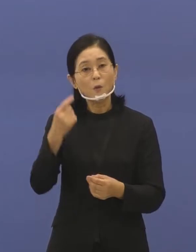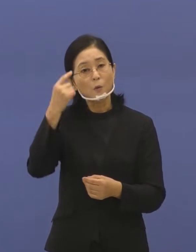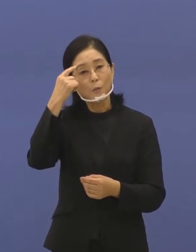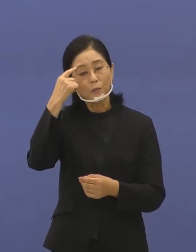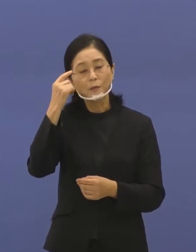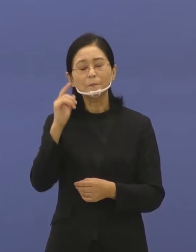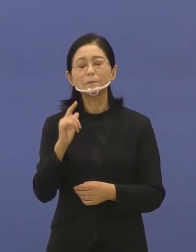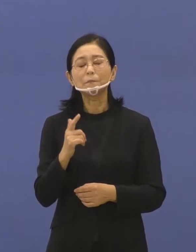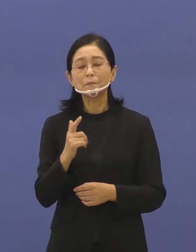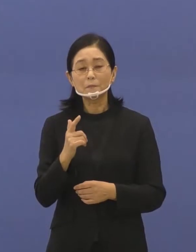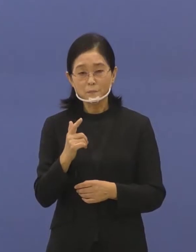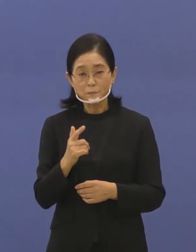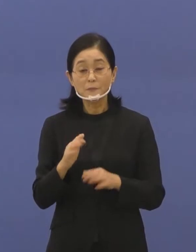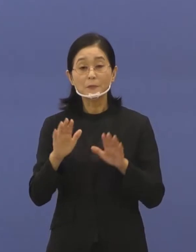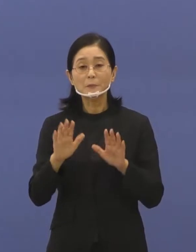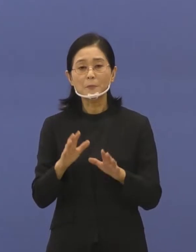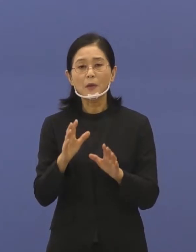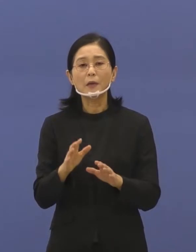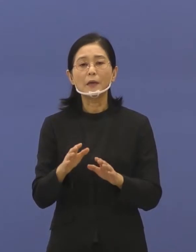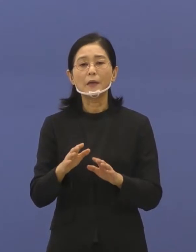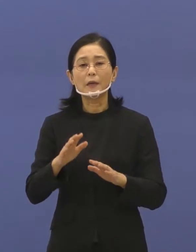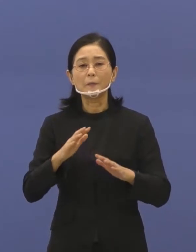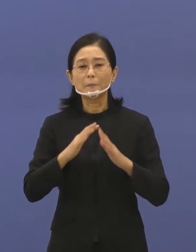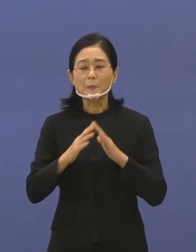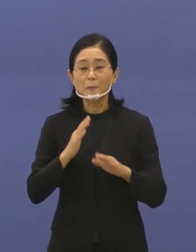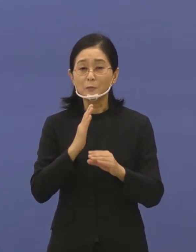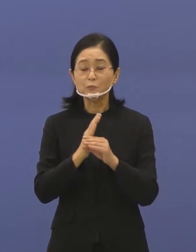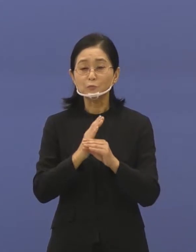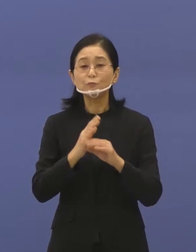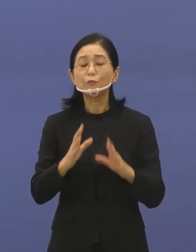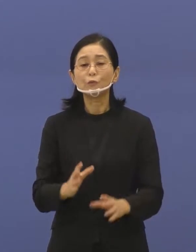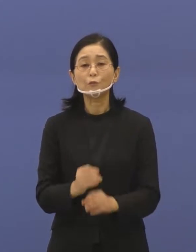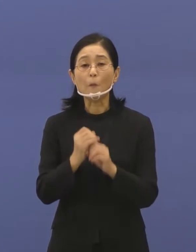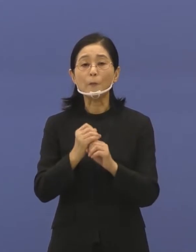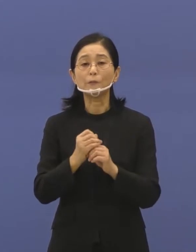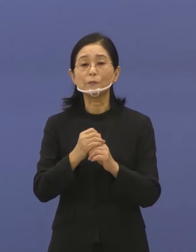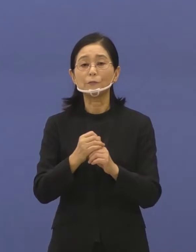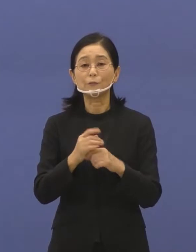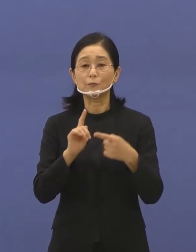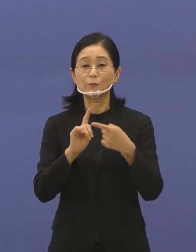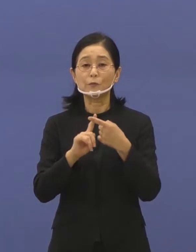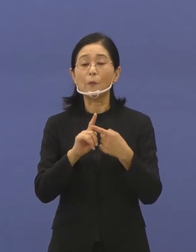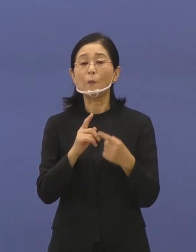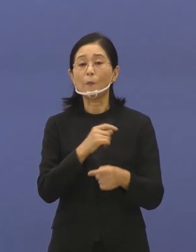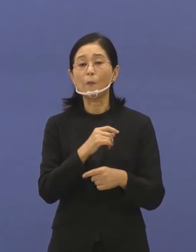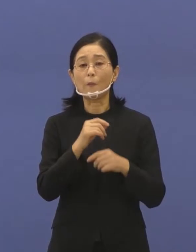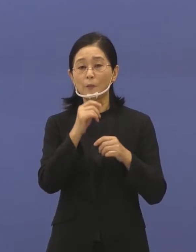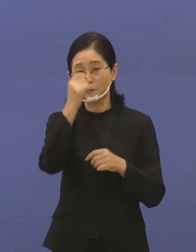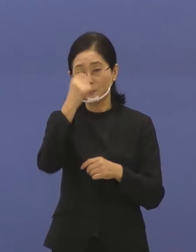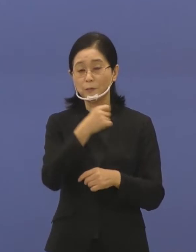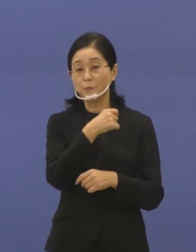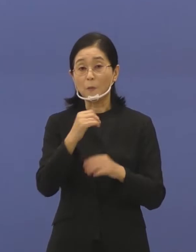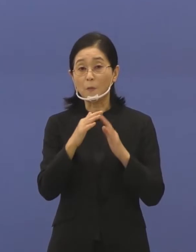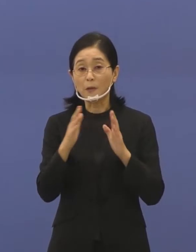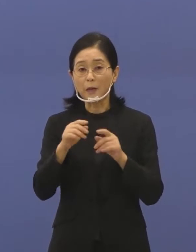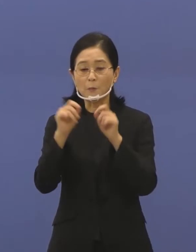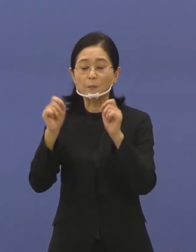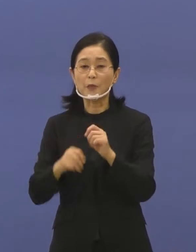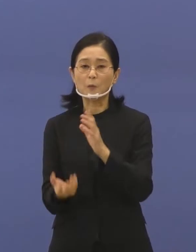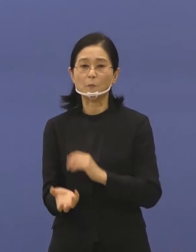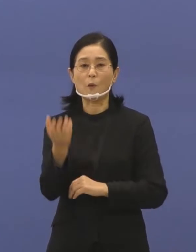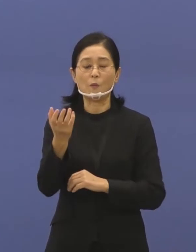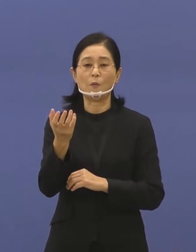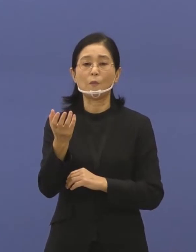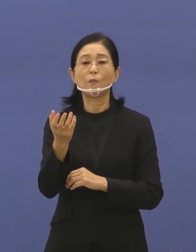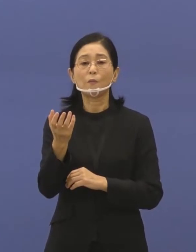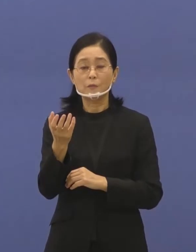統一教会問題がどんどん明らかにされ、実は日本を守るっていうのは